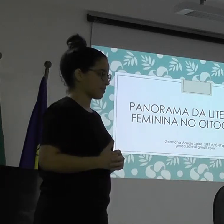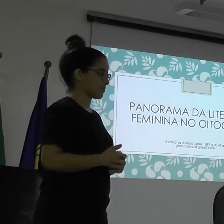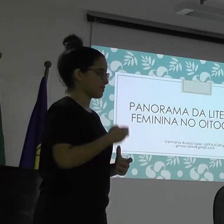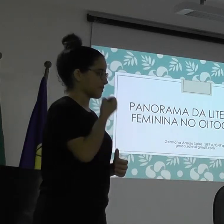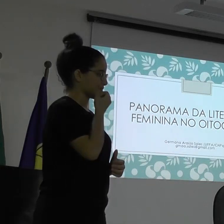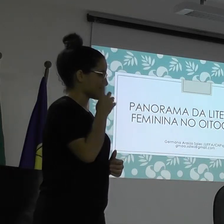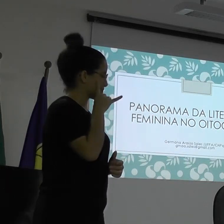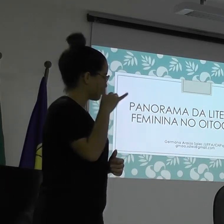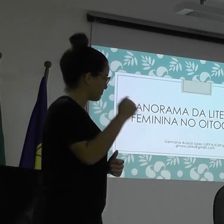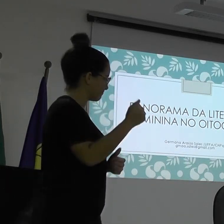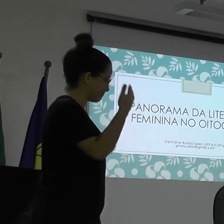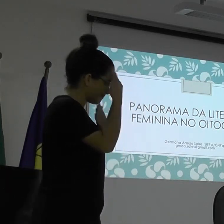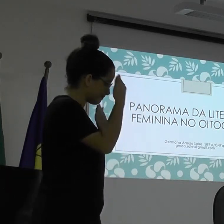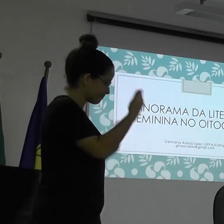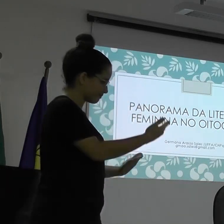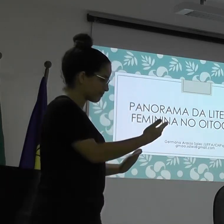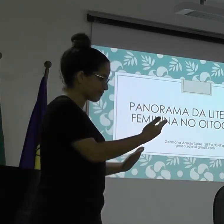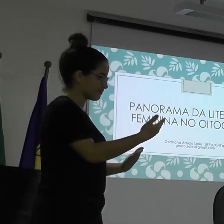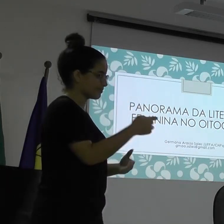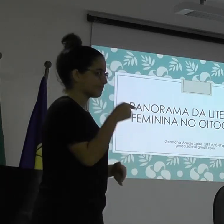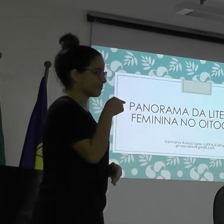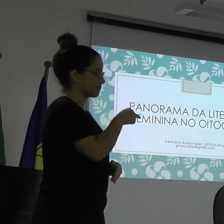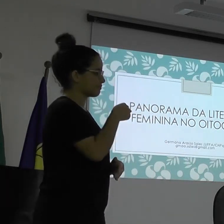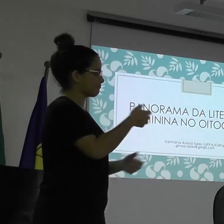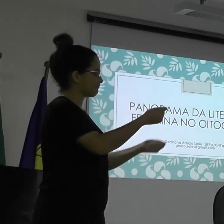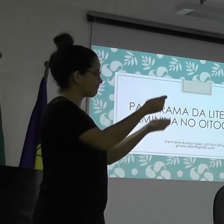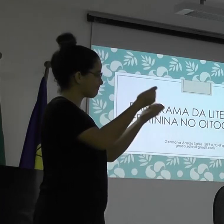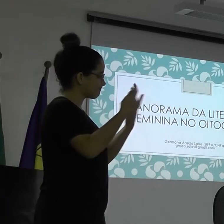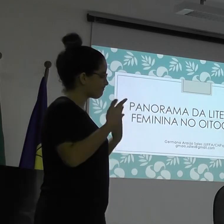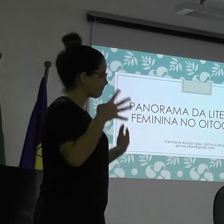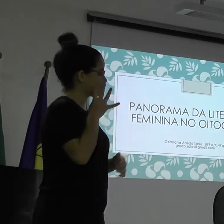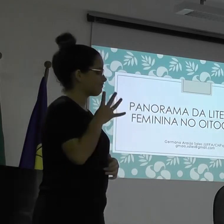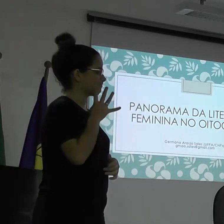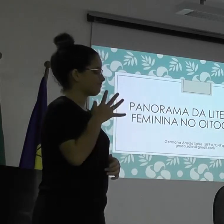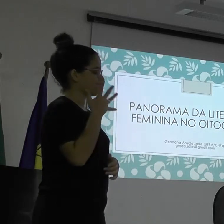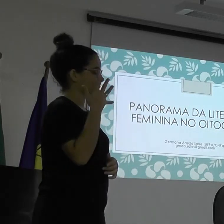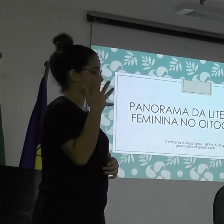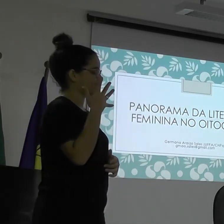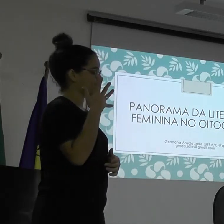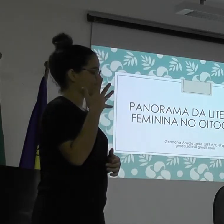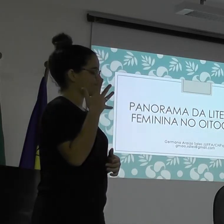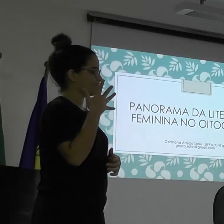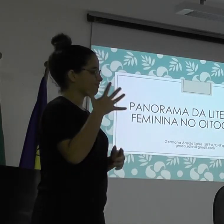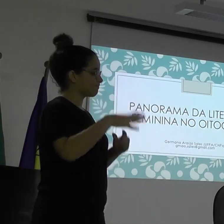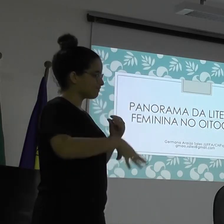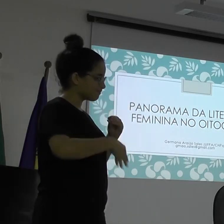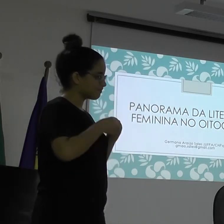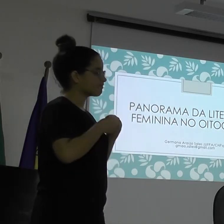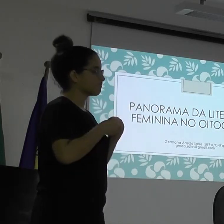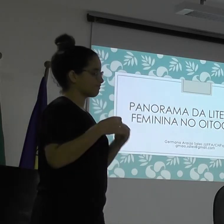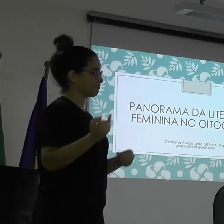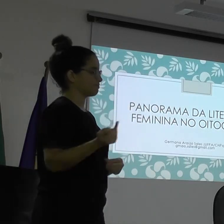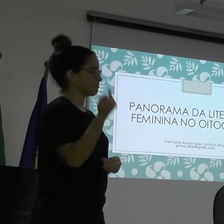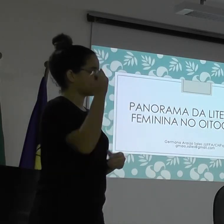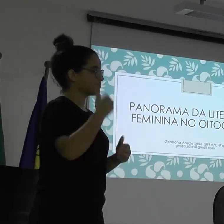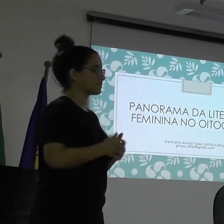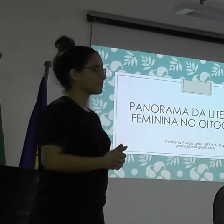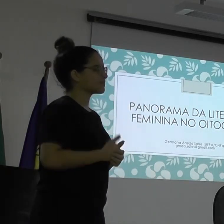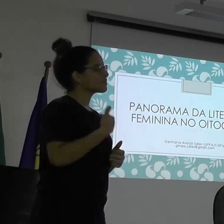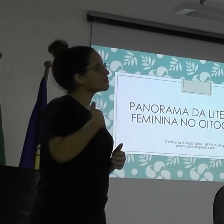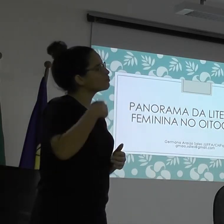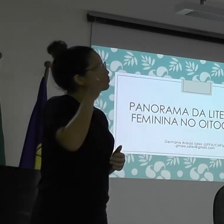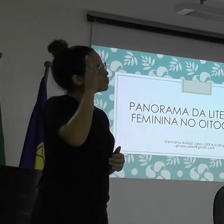Bom dia, obrigada pela sua fala, foi muito legal, trouxe bastante informação importante. E eu fiquei um